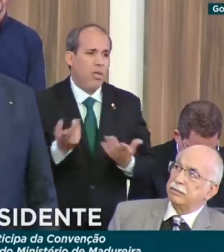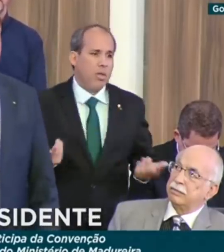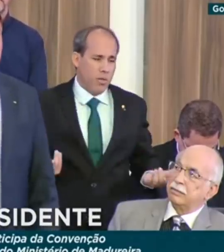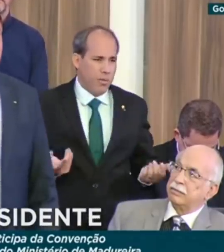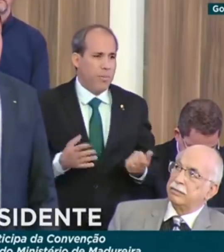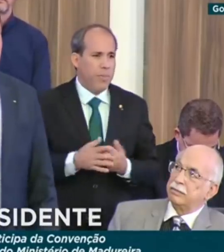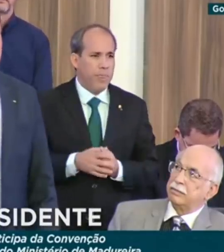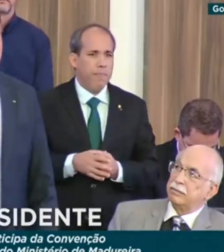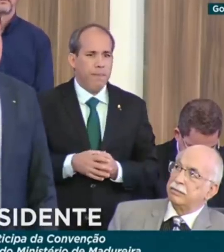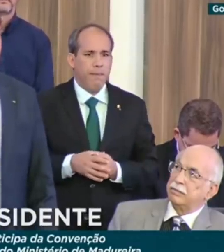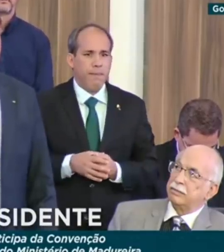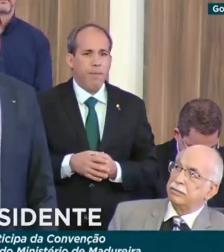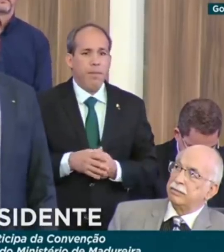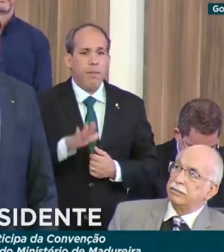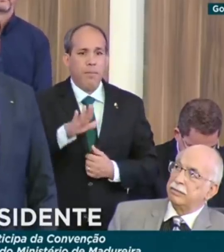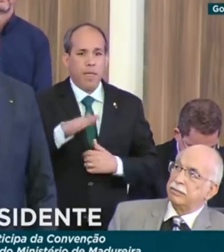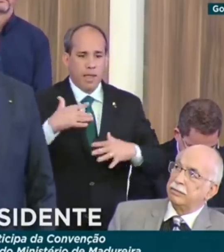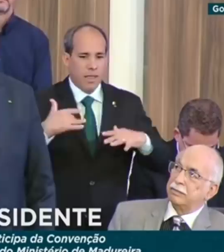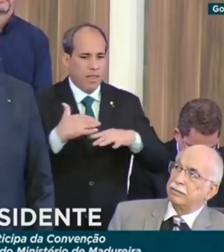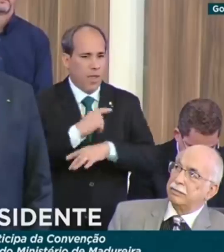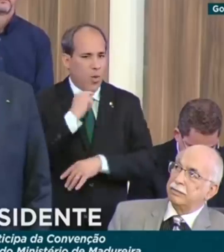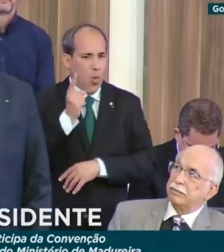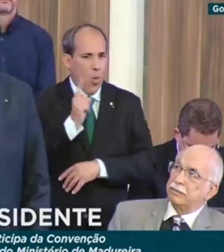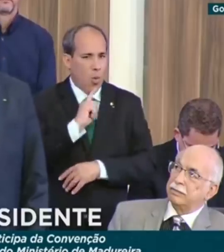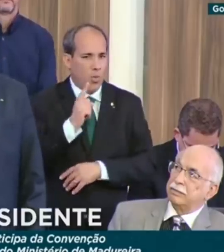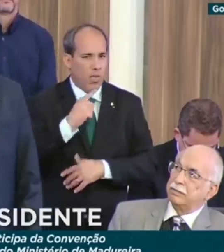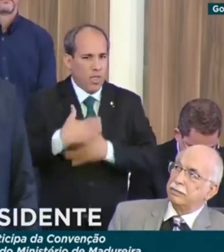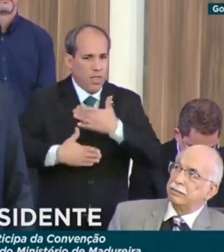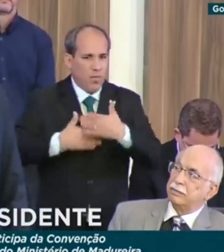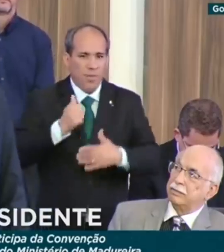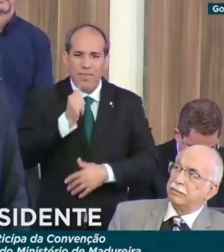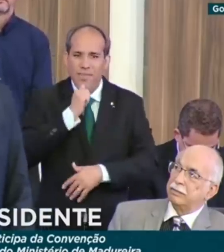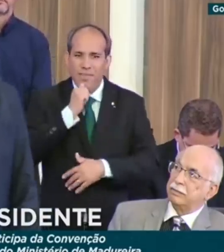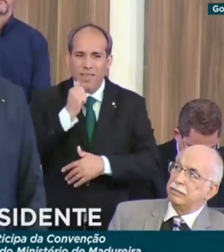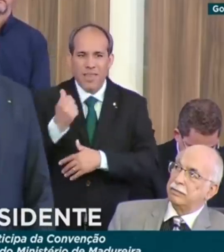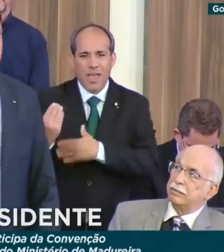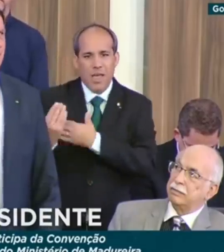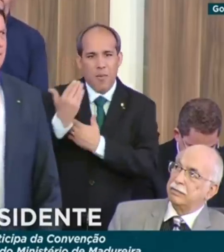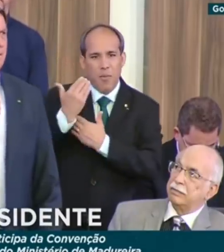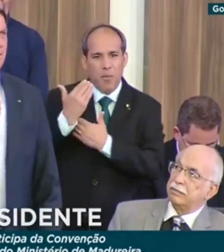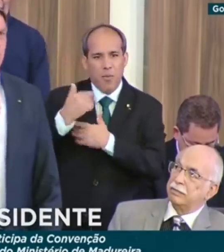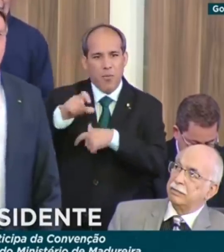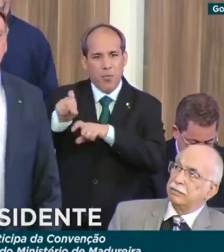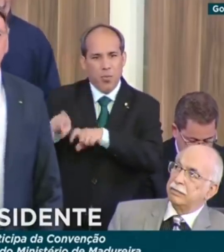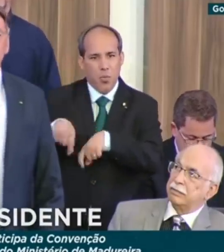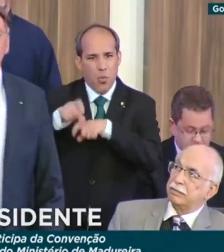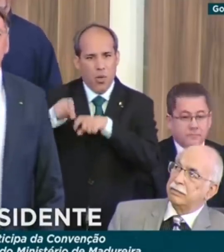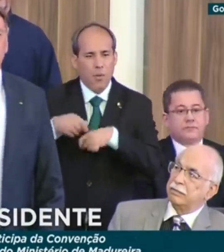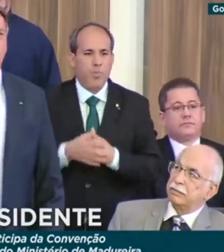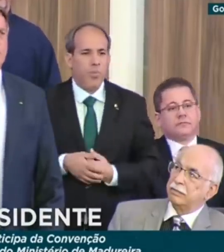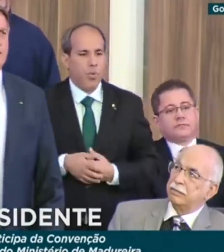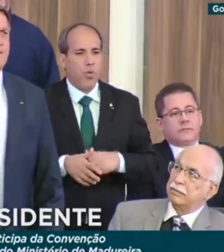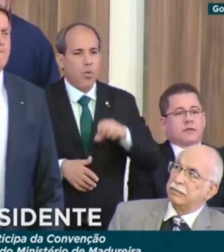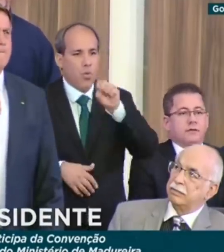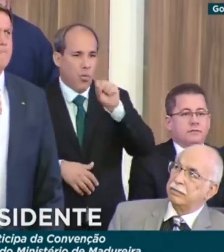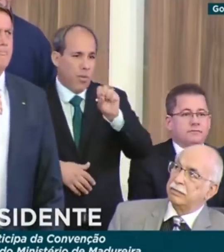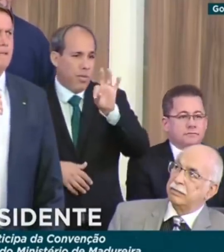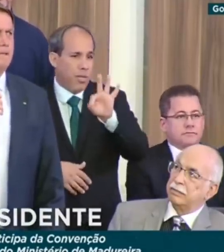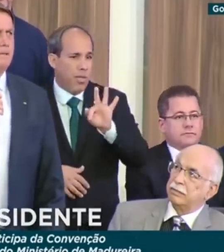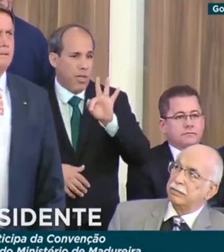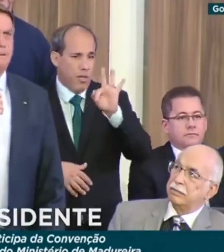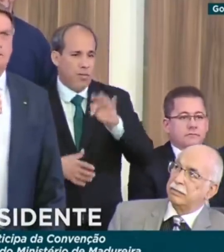existe. Mas a cidade não vive sem o campo. O Supremo Tribunal Federal